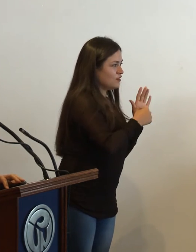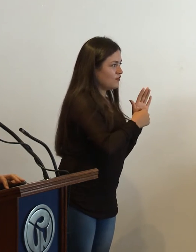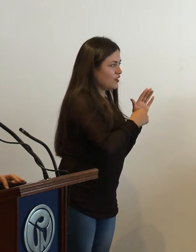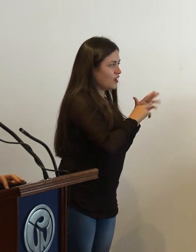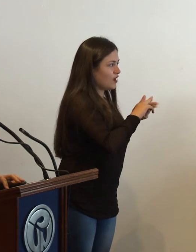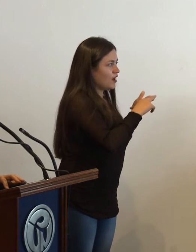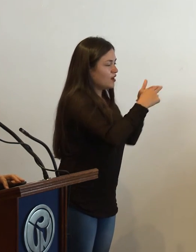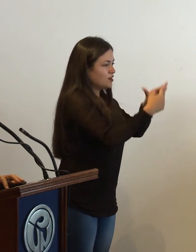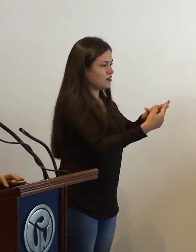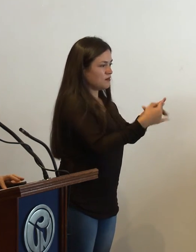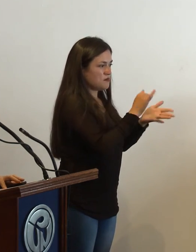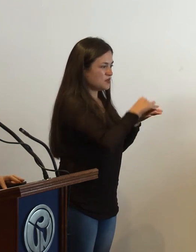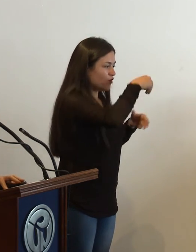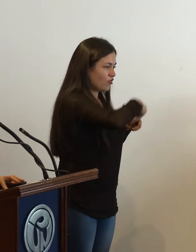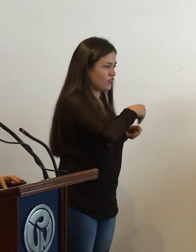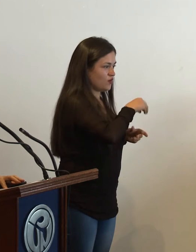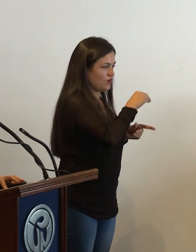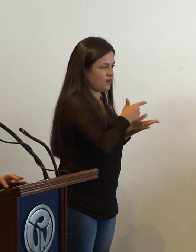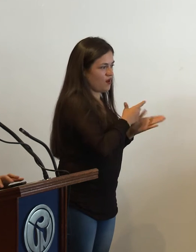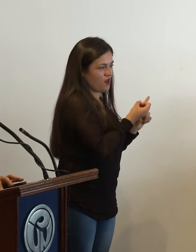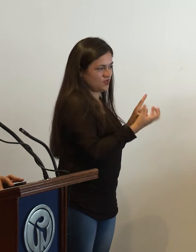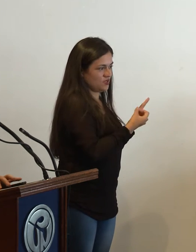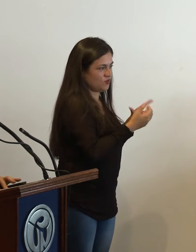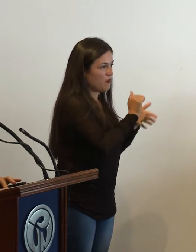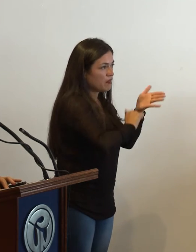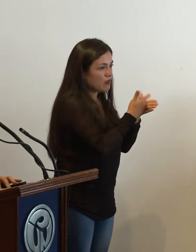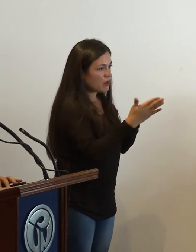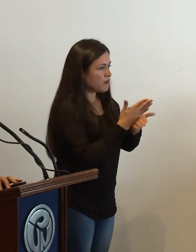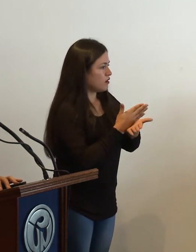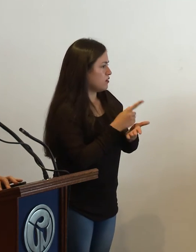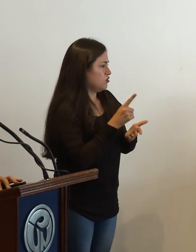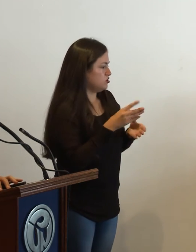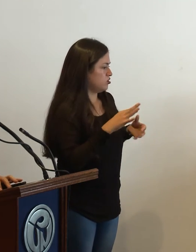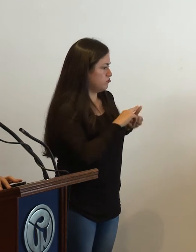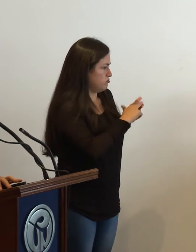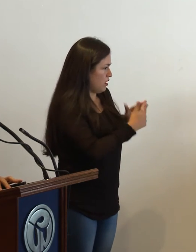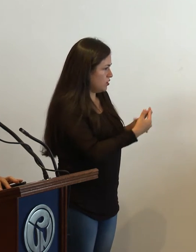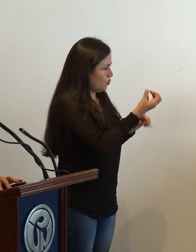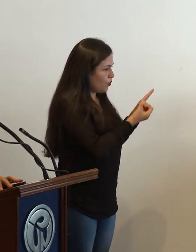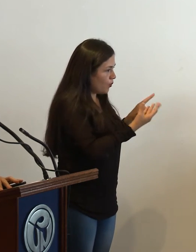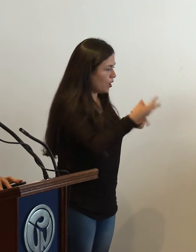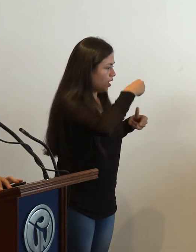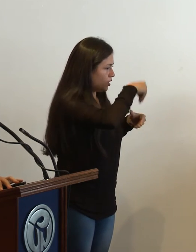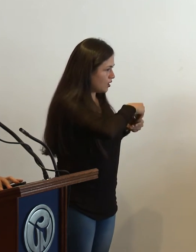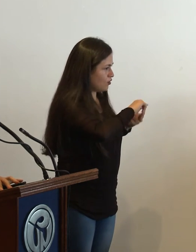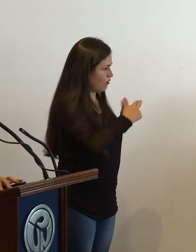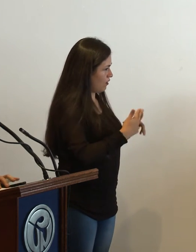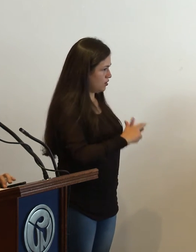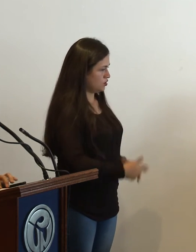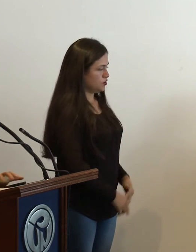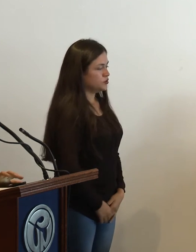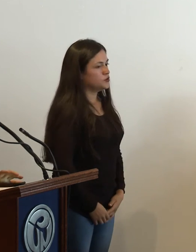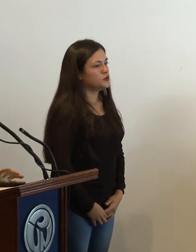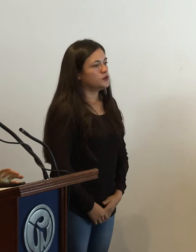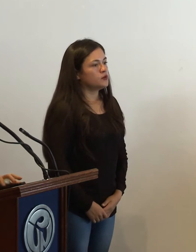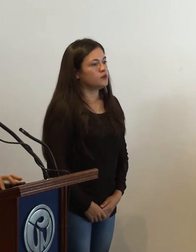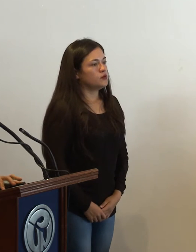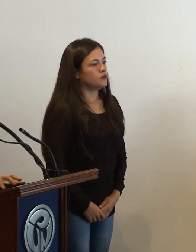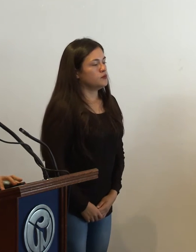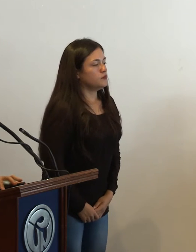viendo nosotros como educación popular. Hay 2 cosas que nos parecen clave para la